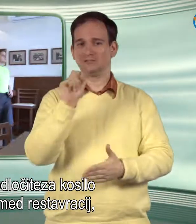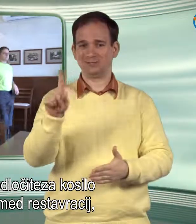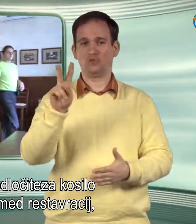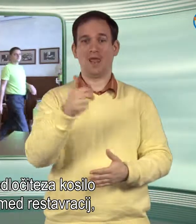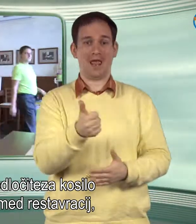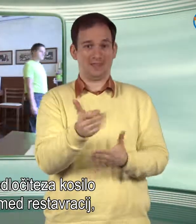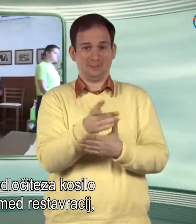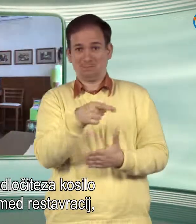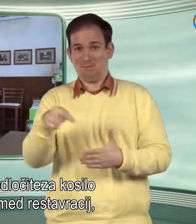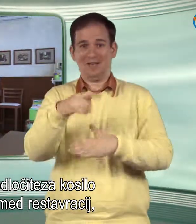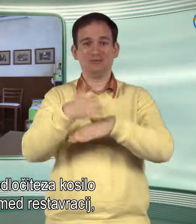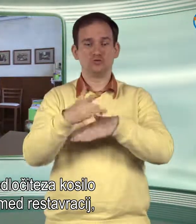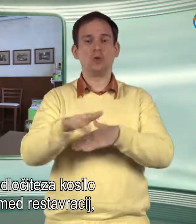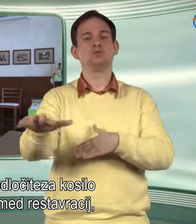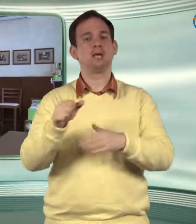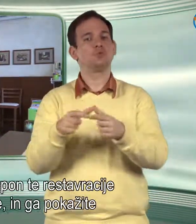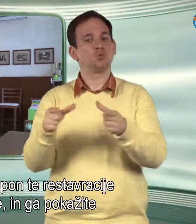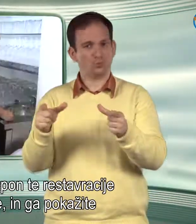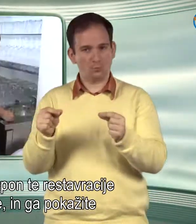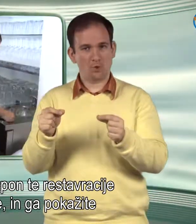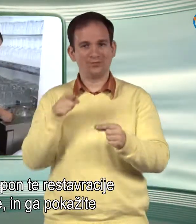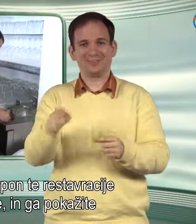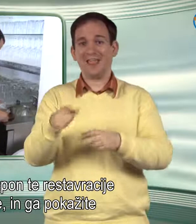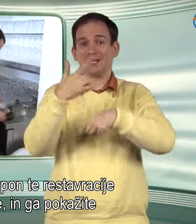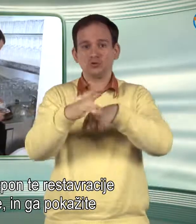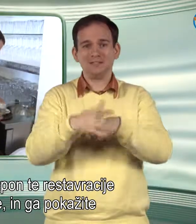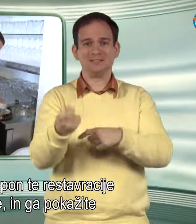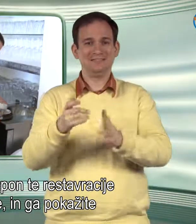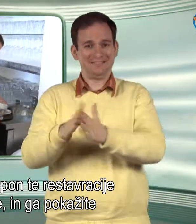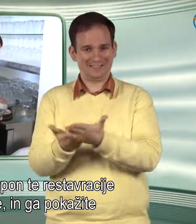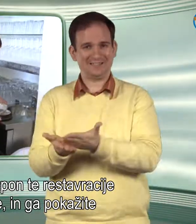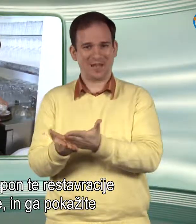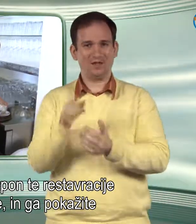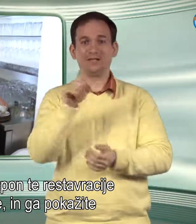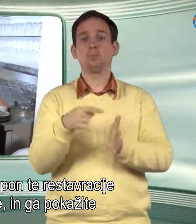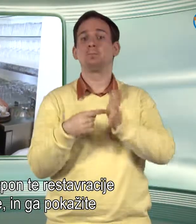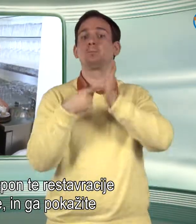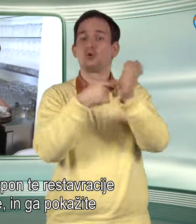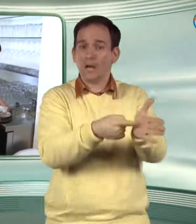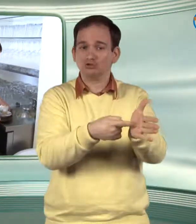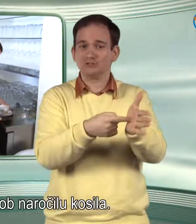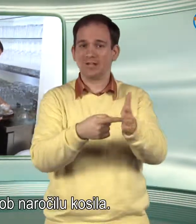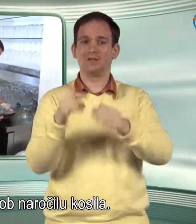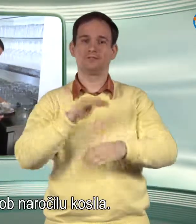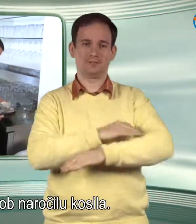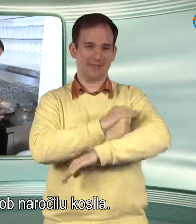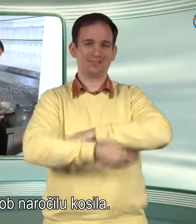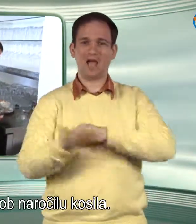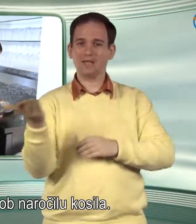v eni izmed restavracij, vzemite kupon te restavracije iz knjige in ga pokažite natakarju ob